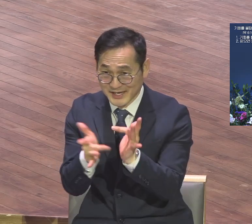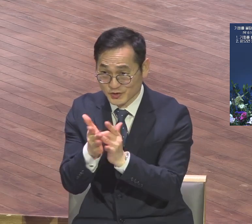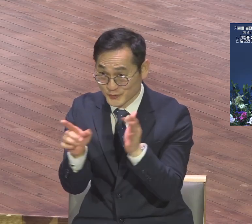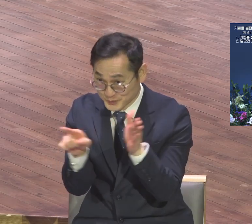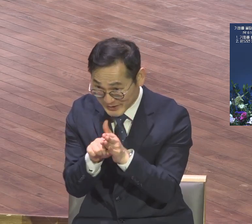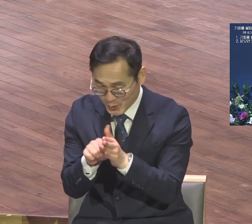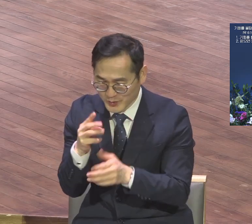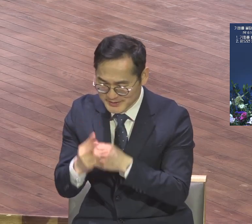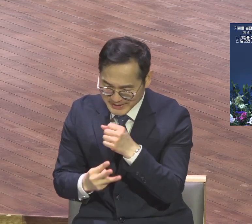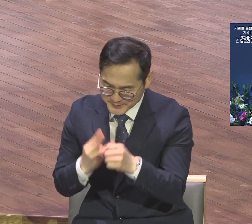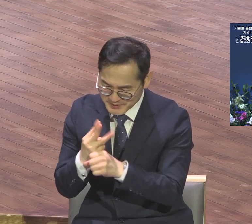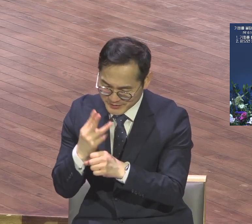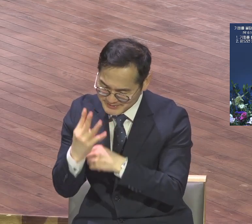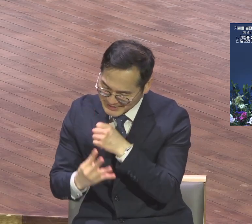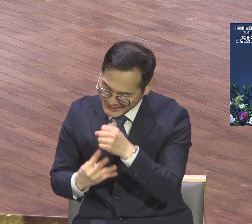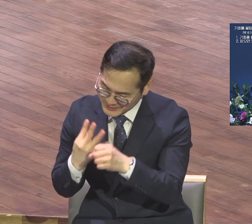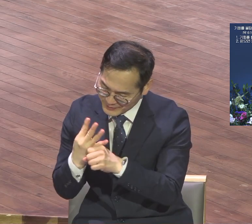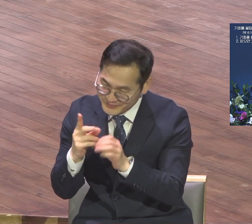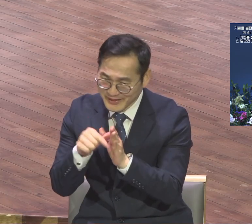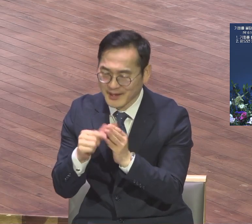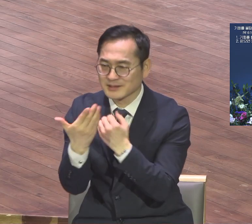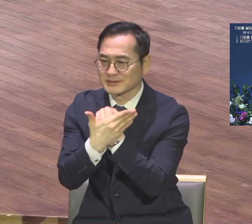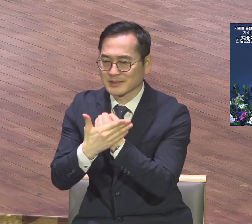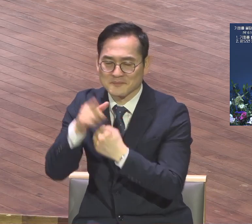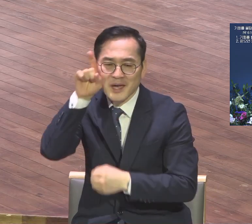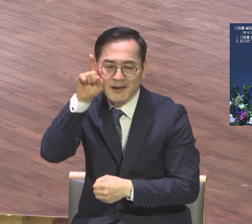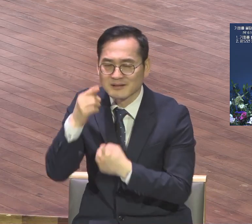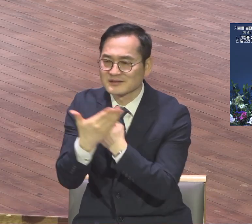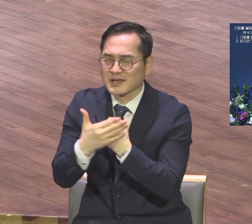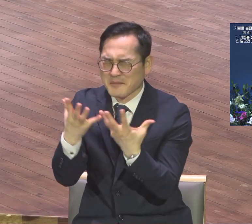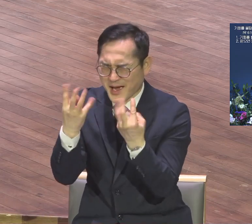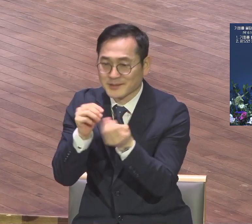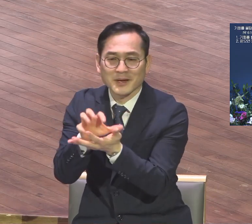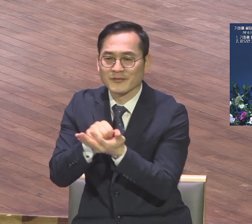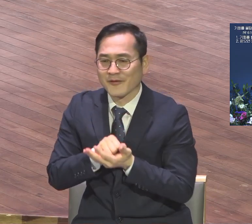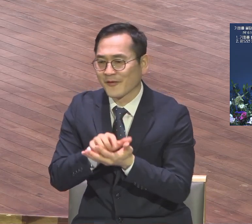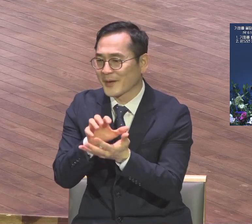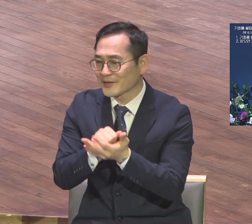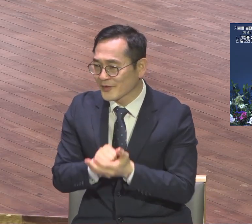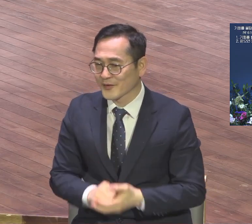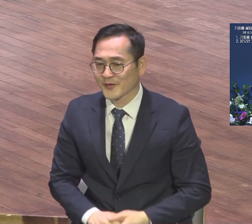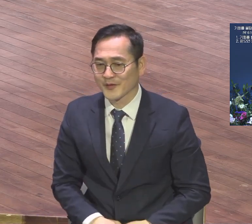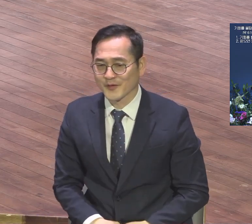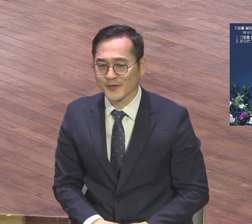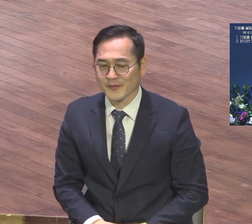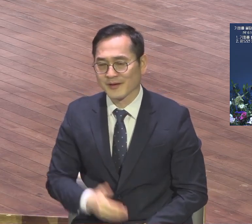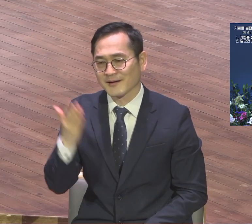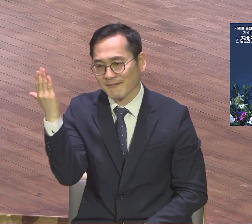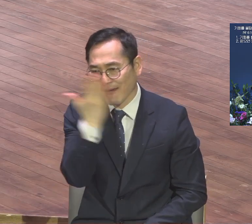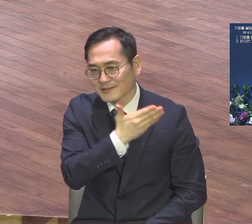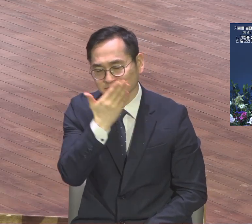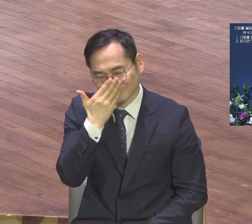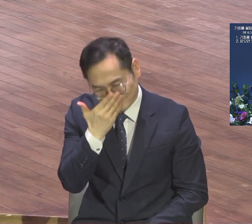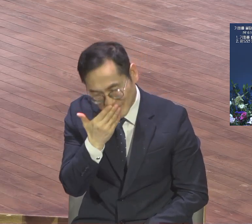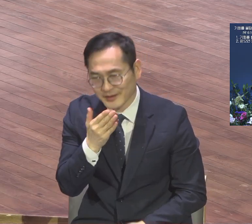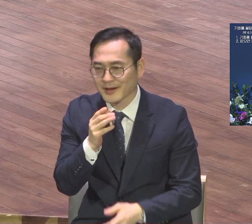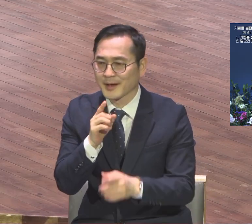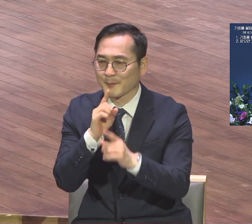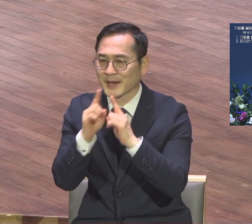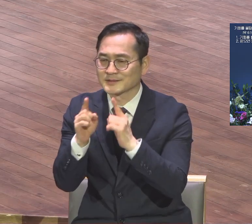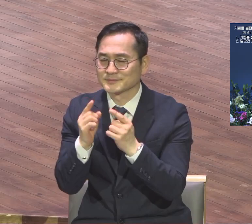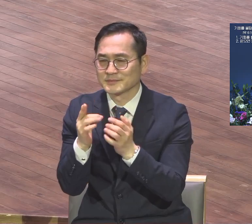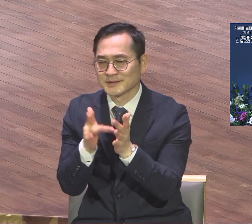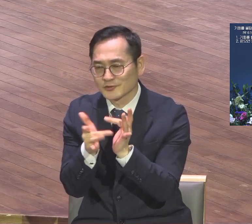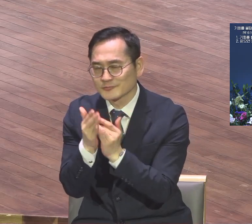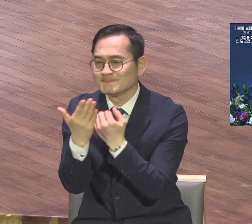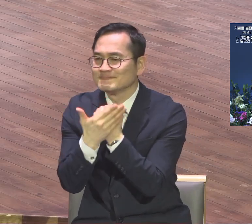안에 제일 은혜를 많이 받아요. 맛이 들어가가지고 순수해가지고 그 지나면 또 타성해져죠.